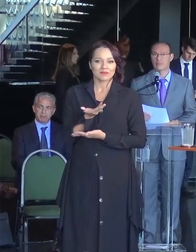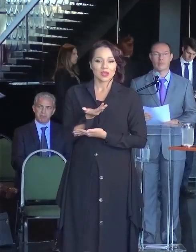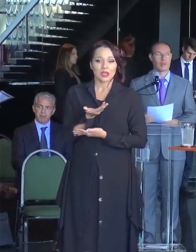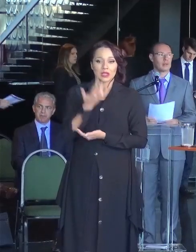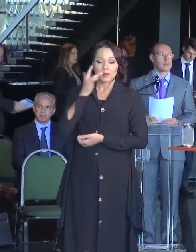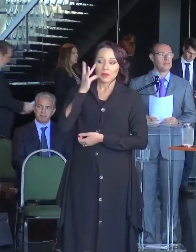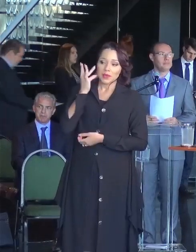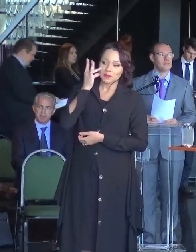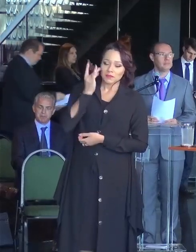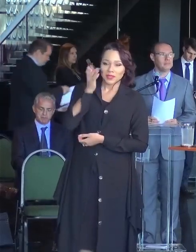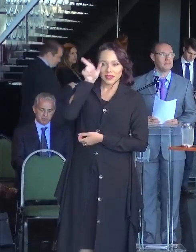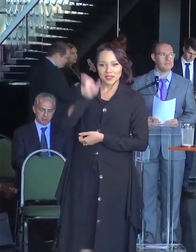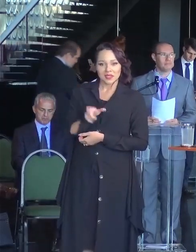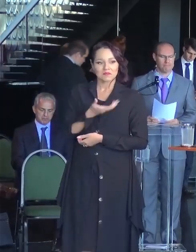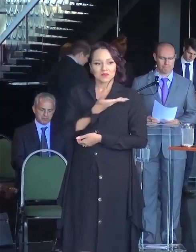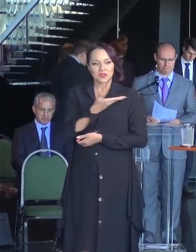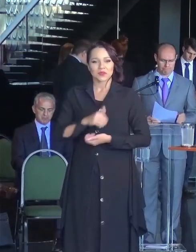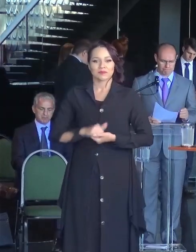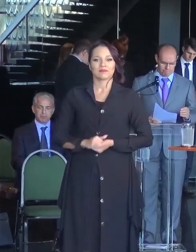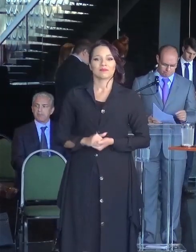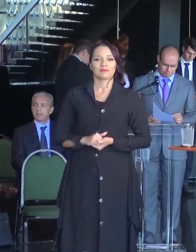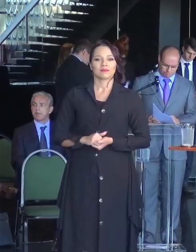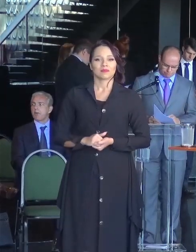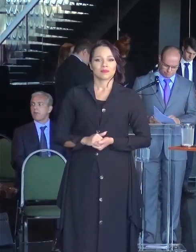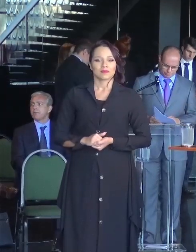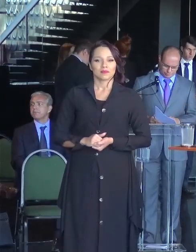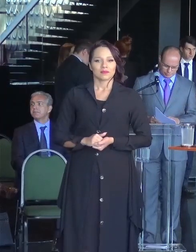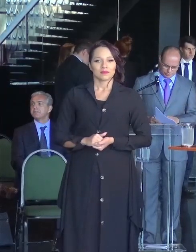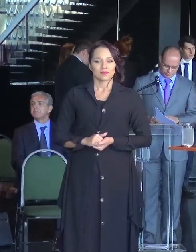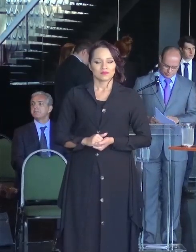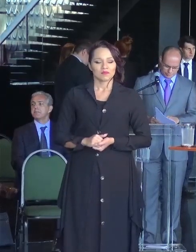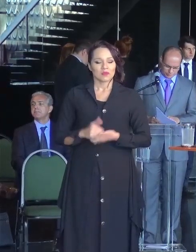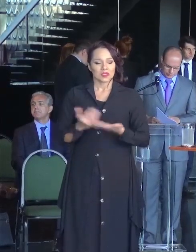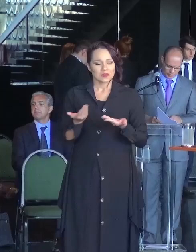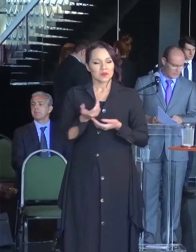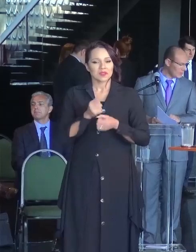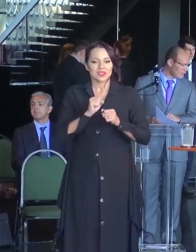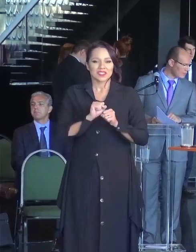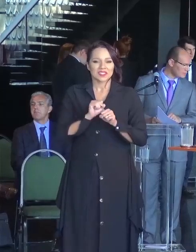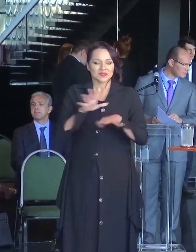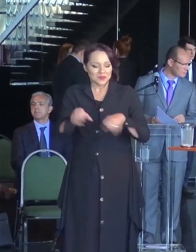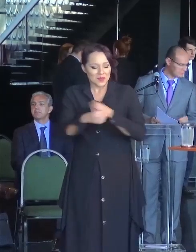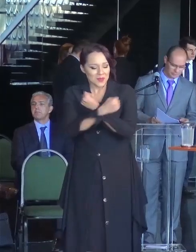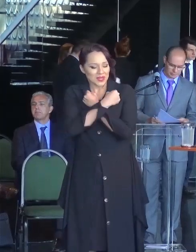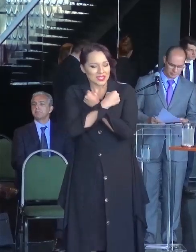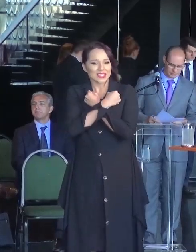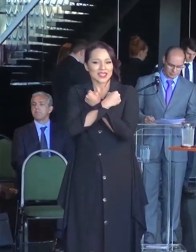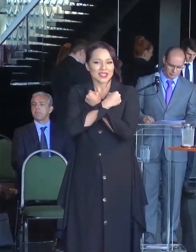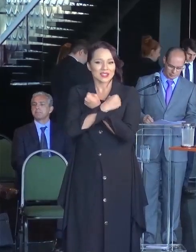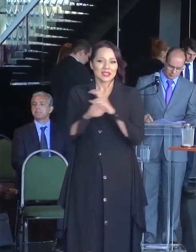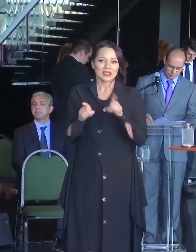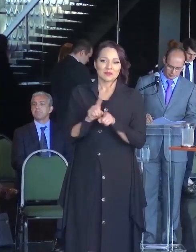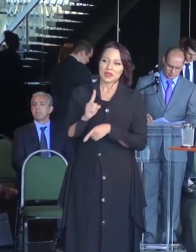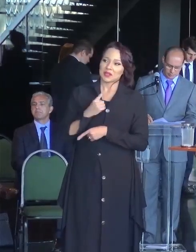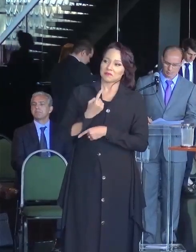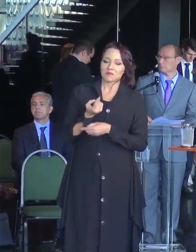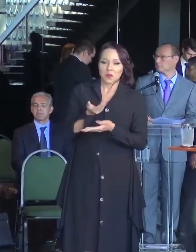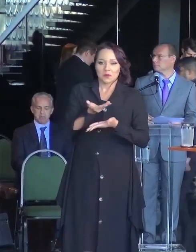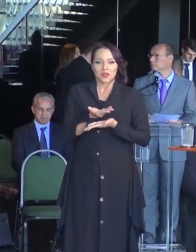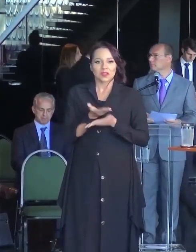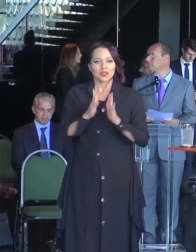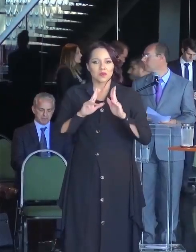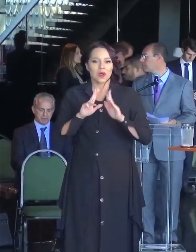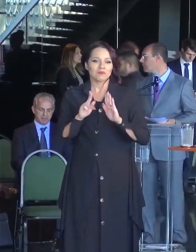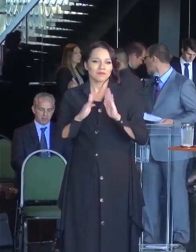notável do senhor aqui no nosso evento. Sinta-se confortavelmente abraçado. Faça da nossa casa também a